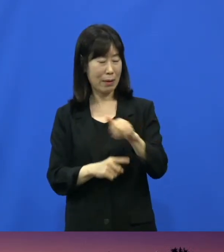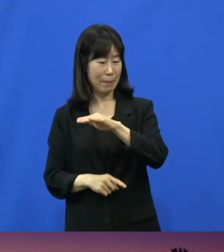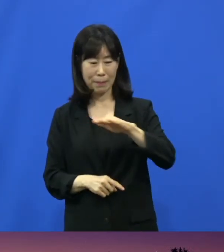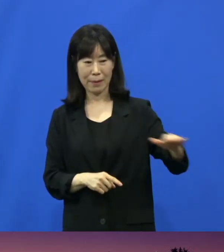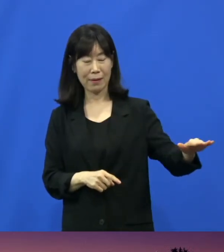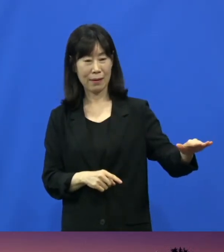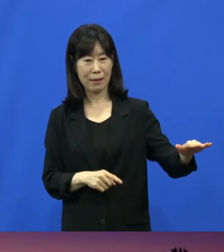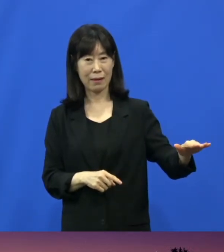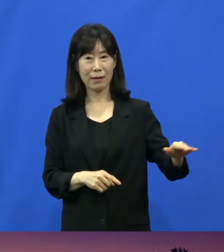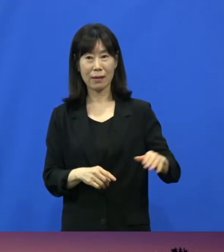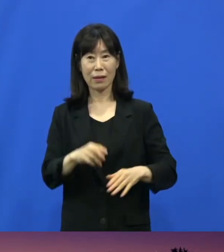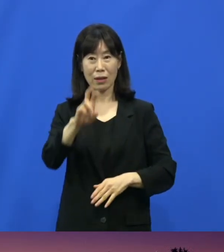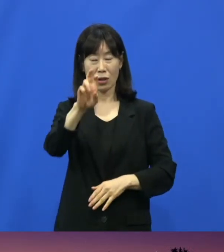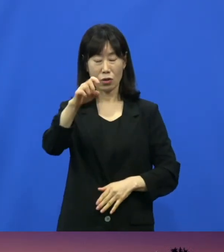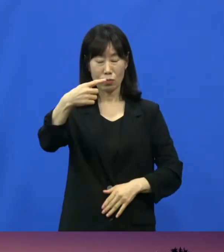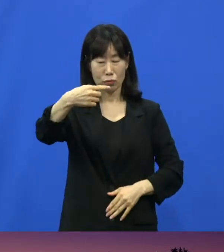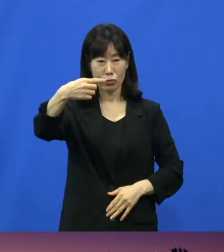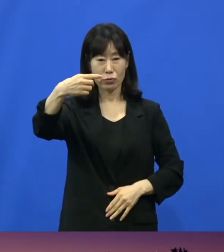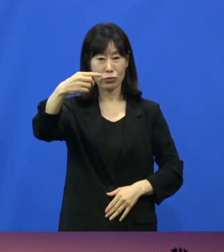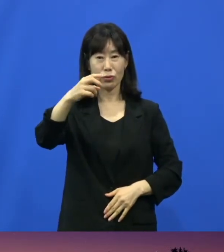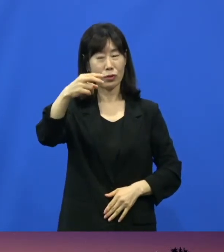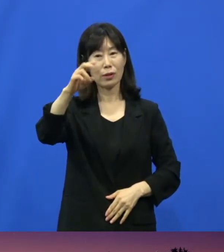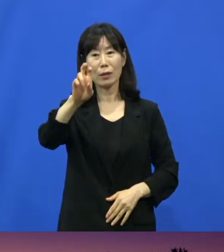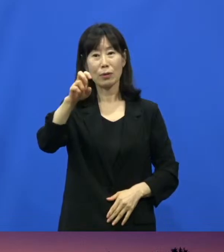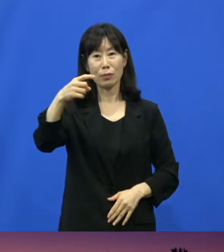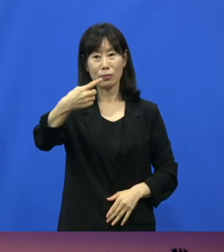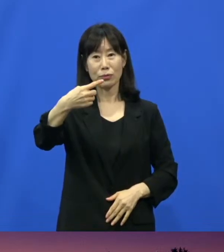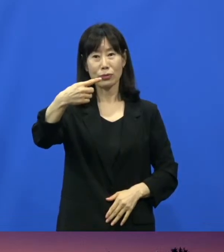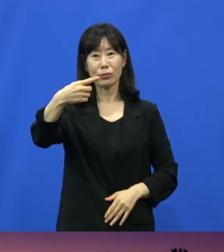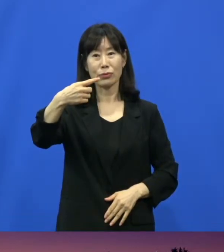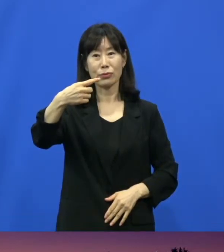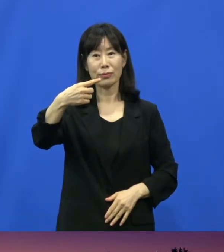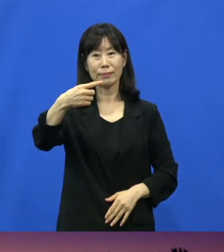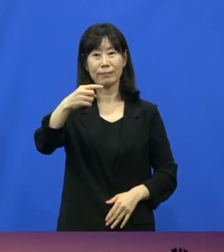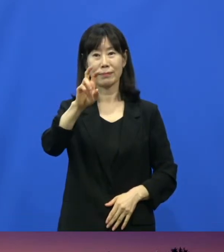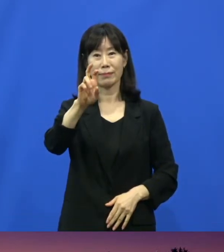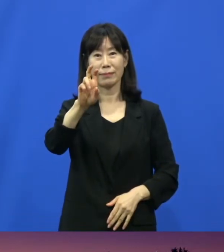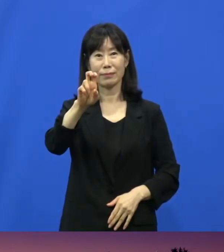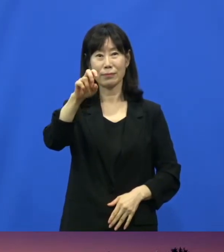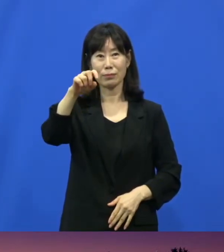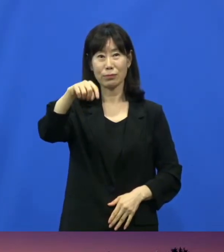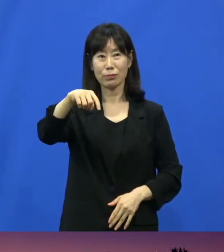무두셀라가 969세까지 살았어요. 베이비예요. 하나님 앞에서는 베이비예요.